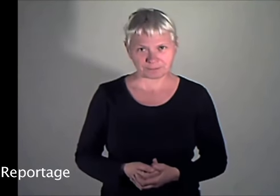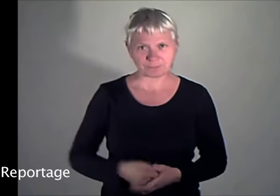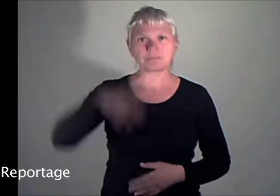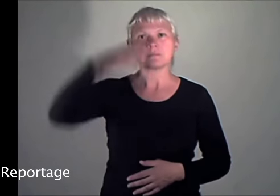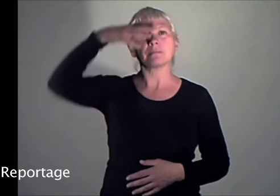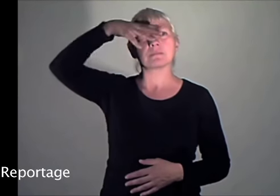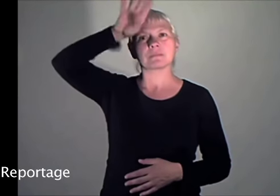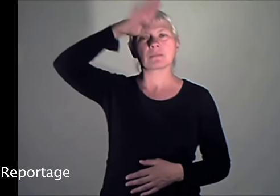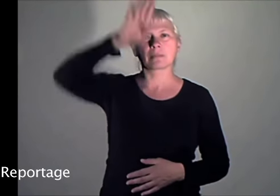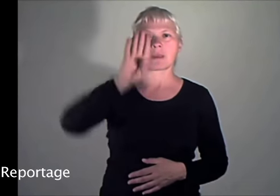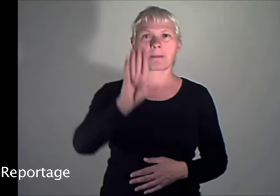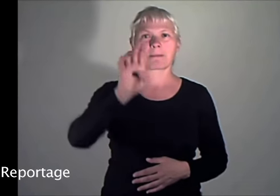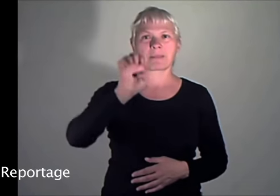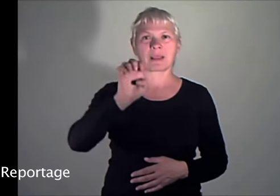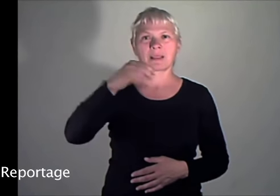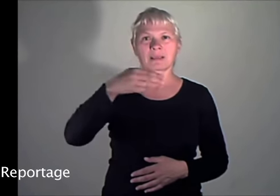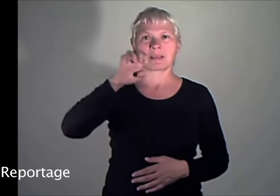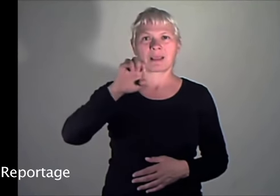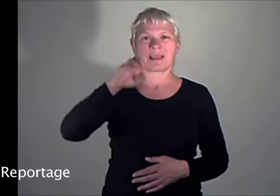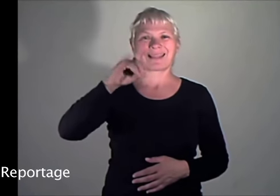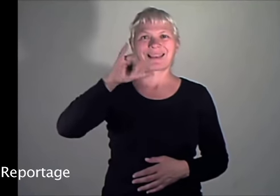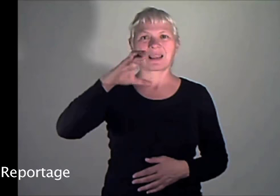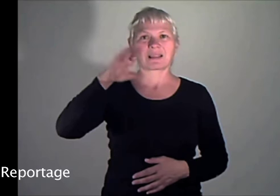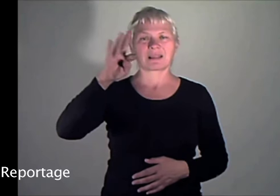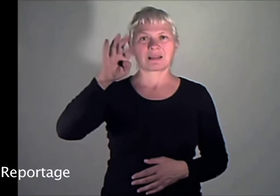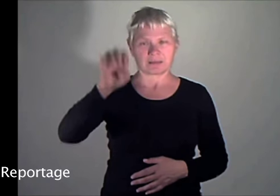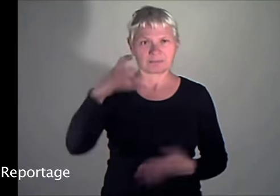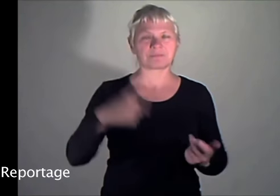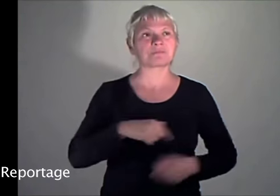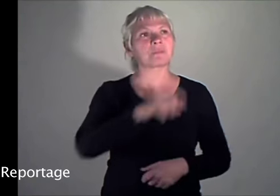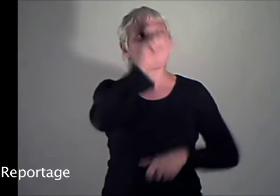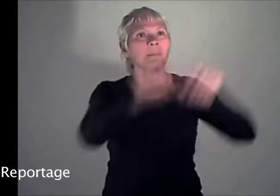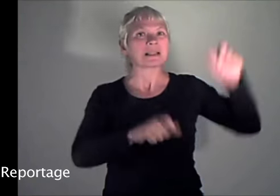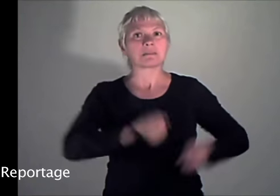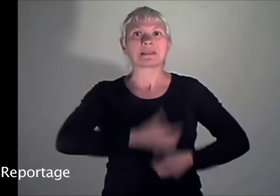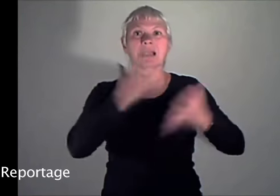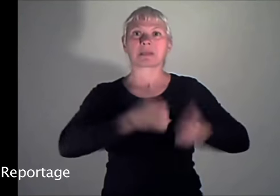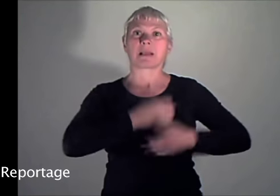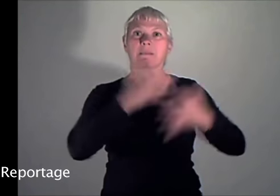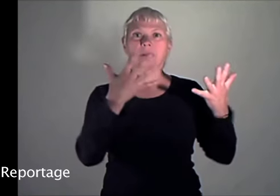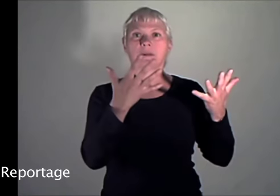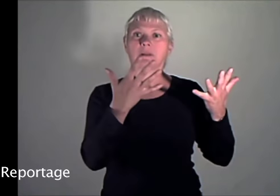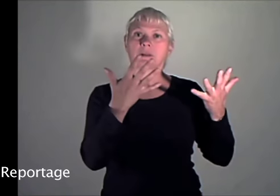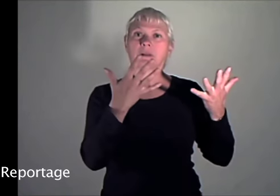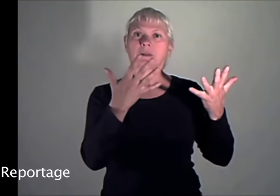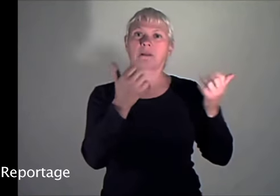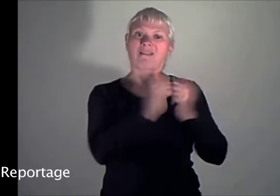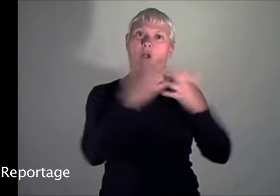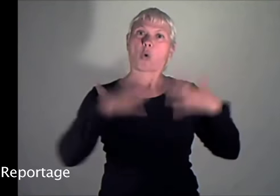Mais c'est ce que tu dis, ça me fait penser que, en fait, les gens qui s'expriment encore beaucoup avec leur corps, c'est les gens qui sont